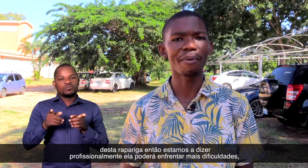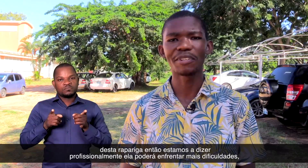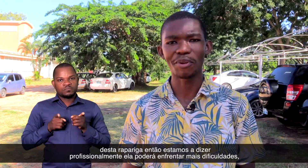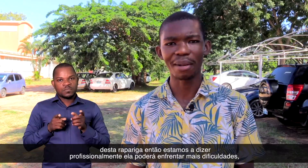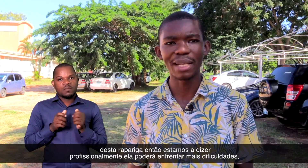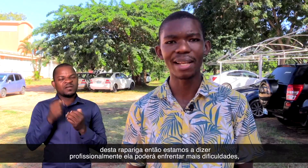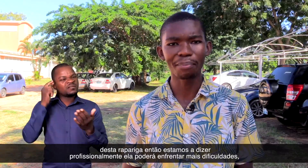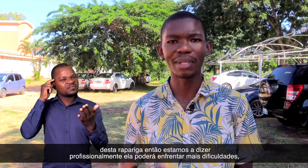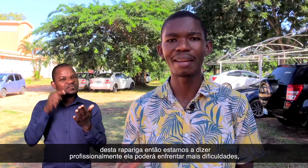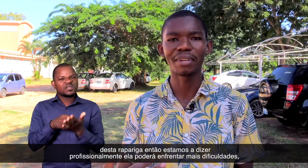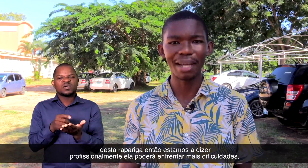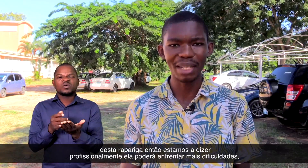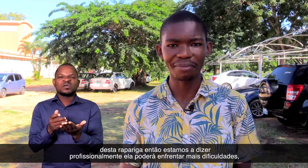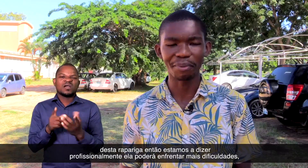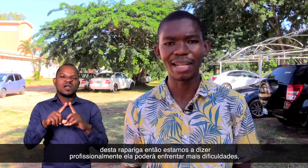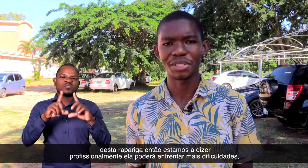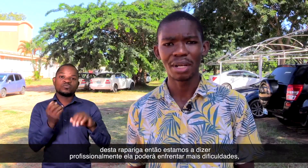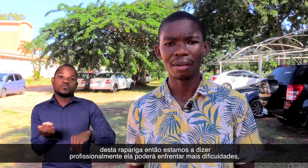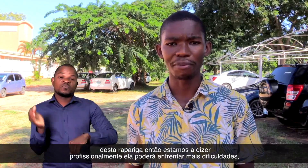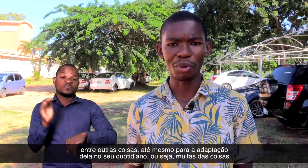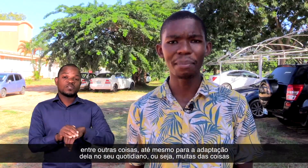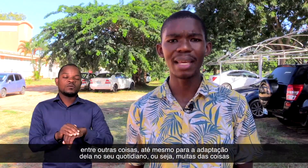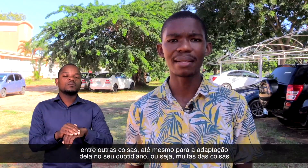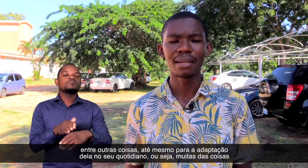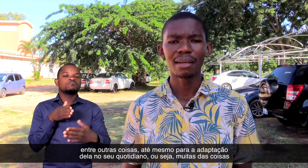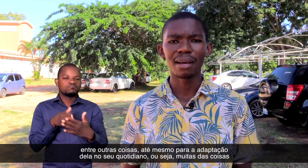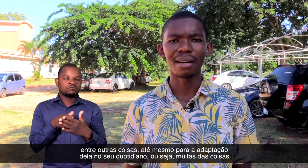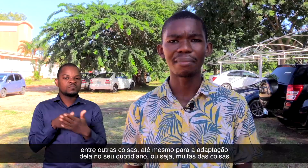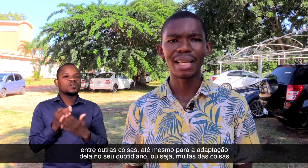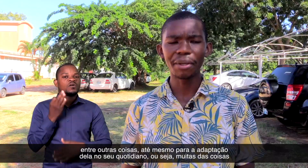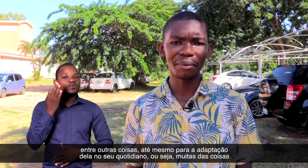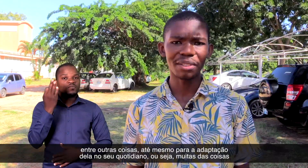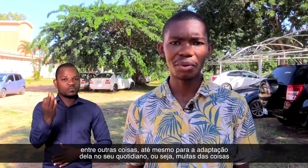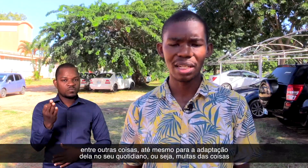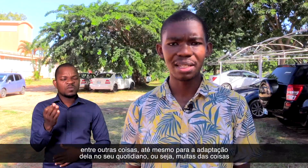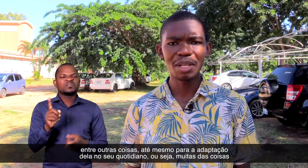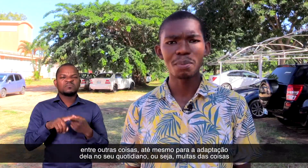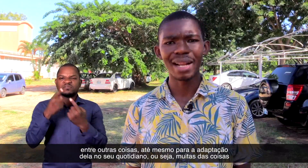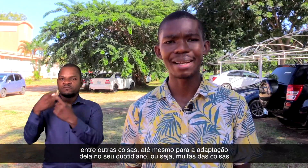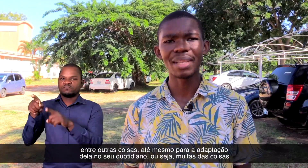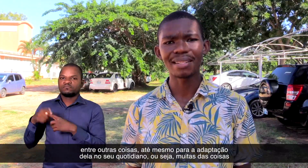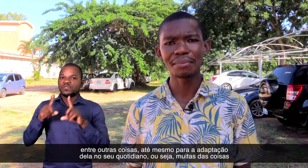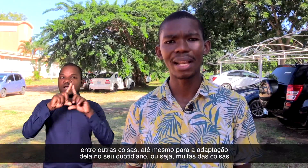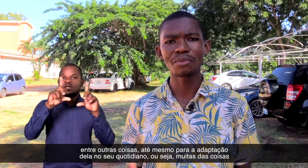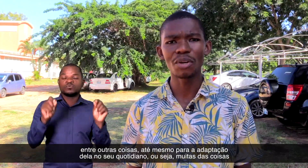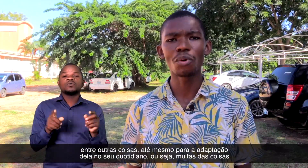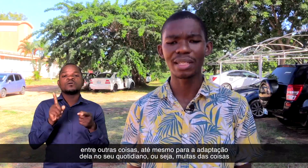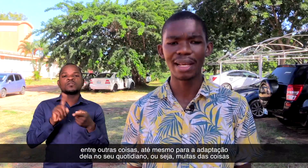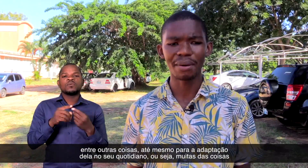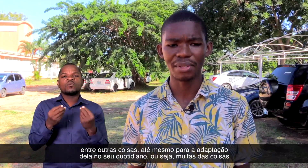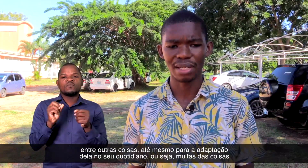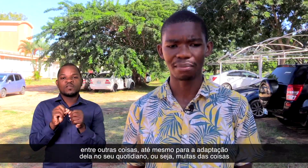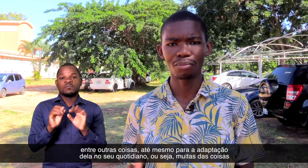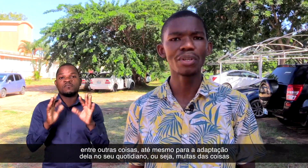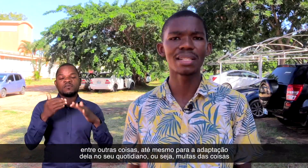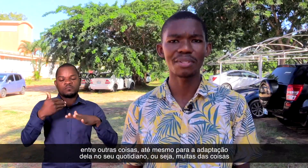dizer, profissionalmente, ela poderá enfrentar mais dificuldades futuramente, entre outras coisas, até mesmo para a adaptação dela no seu cotidiano.